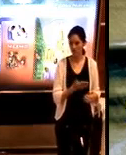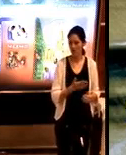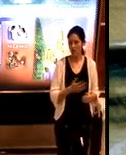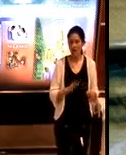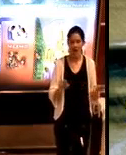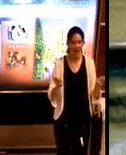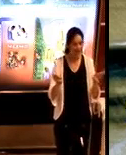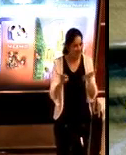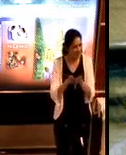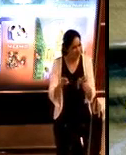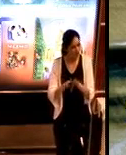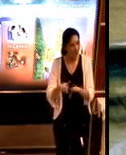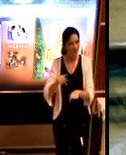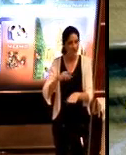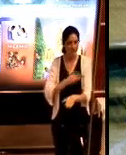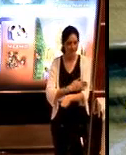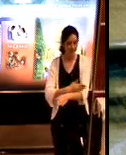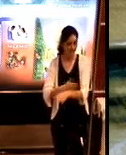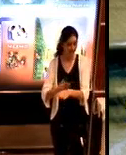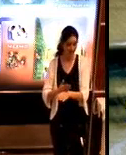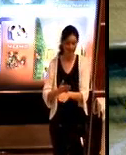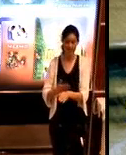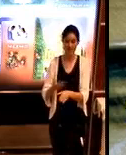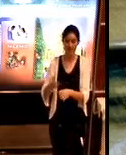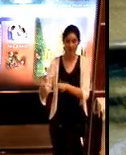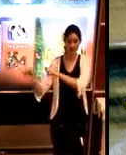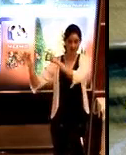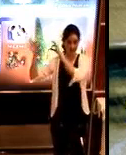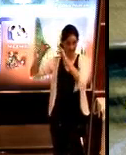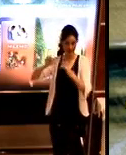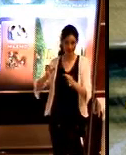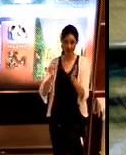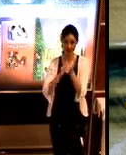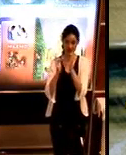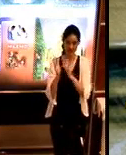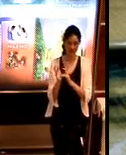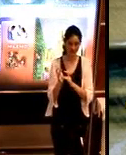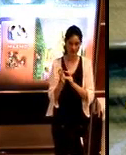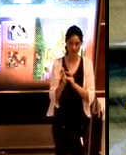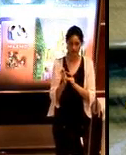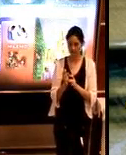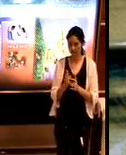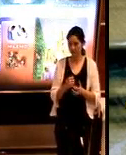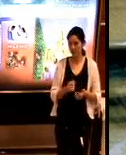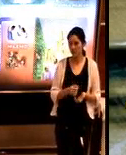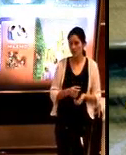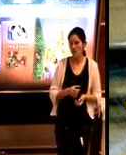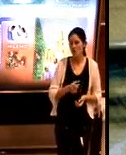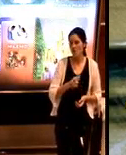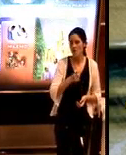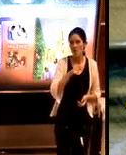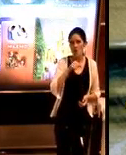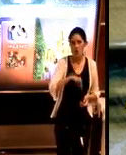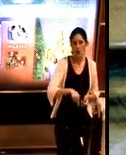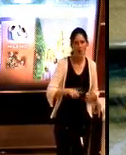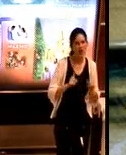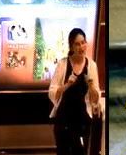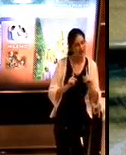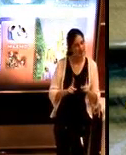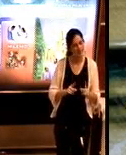dice aquí Jesús. De manera, hermanos, que millones hoy no entienden y no